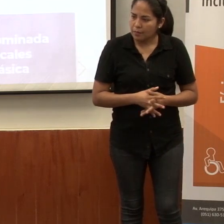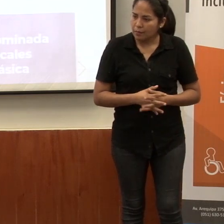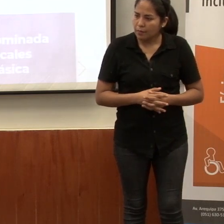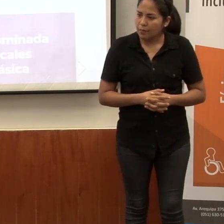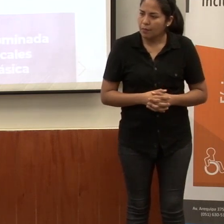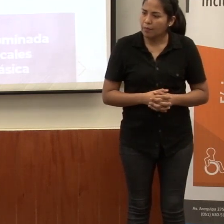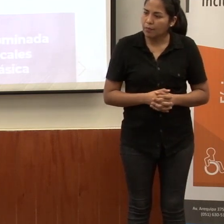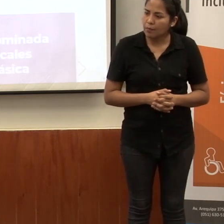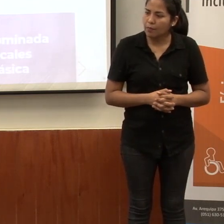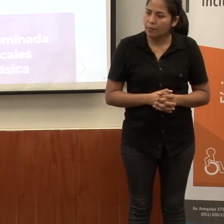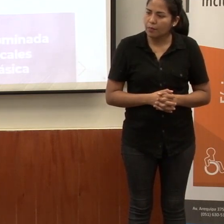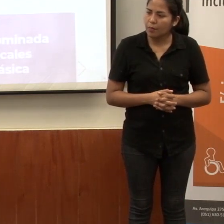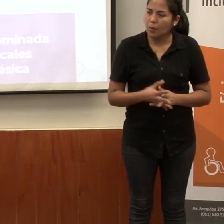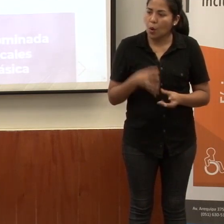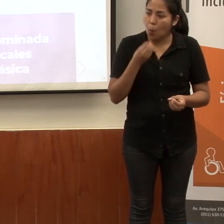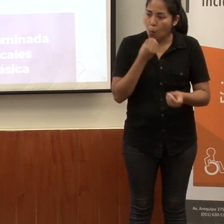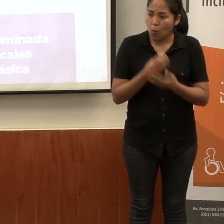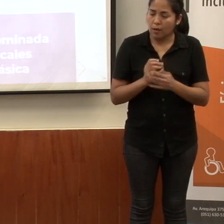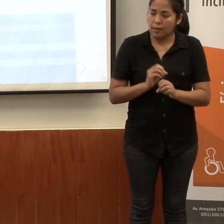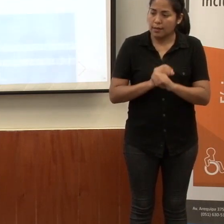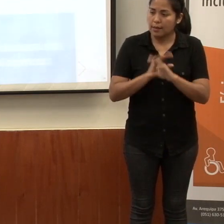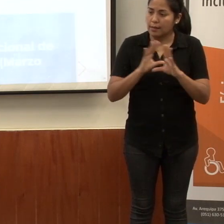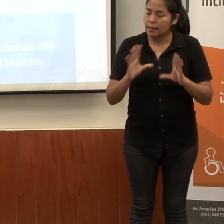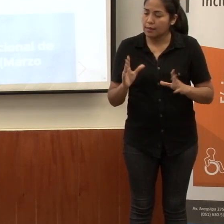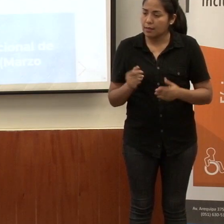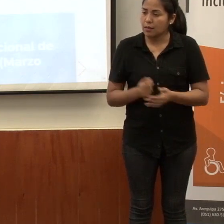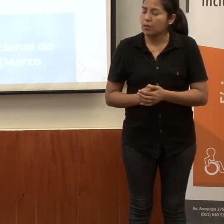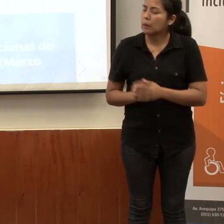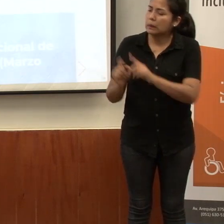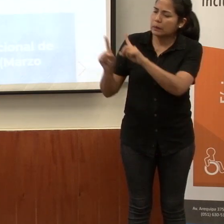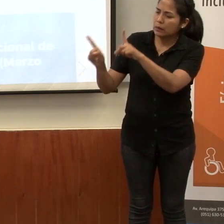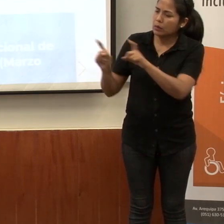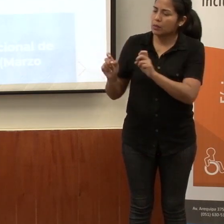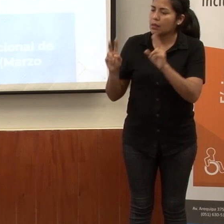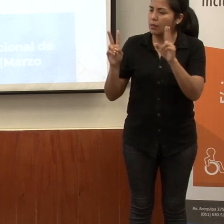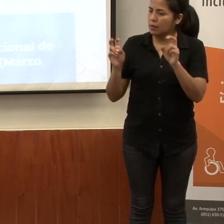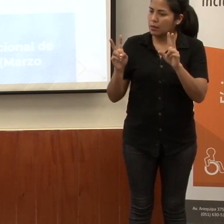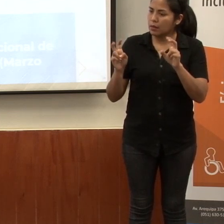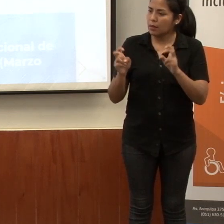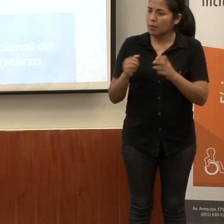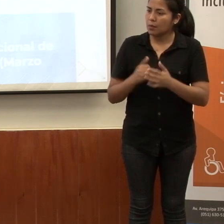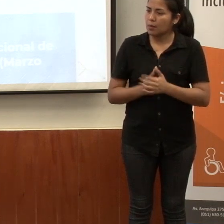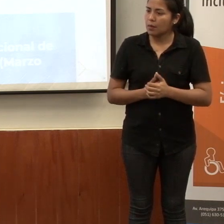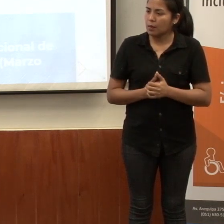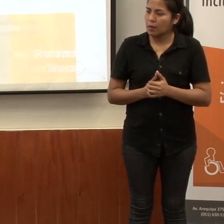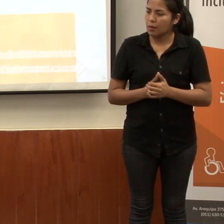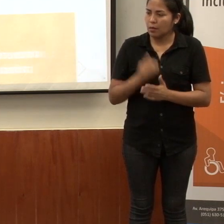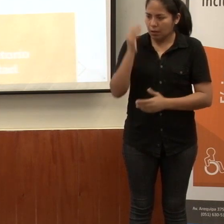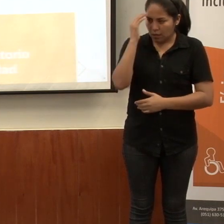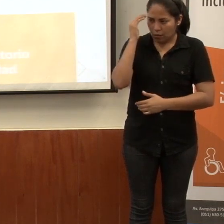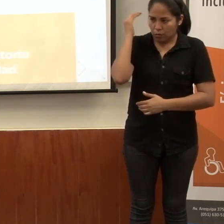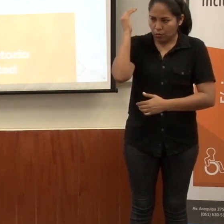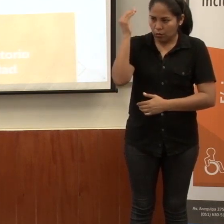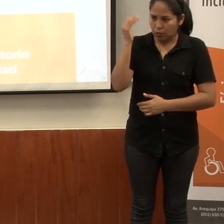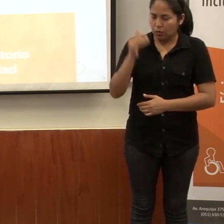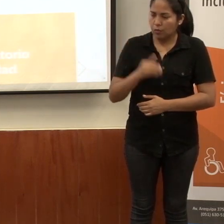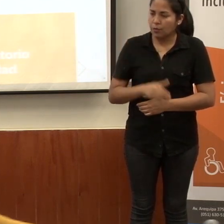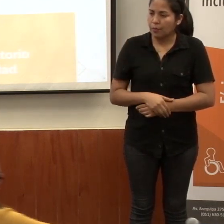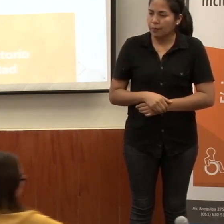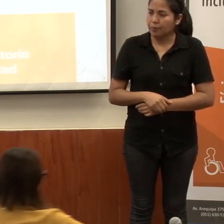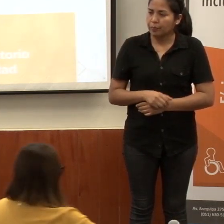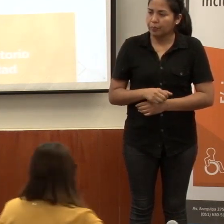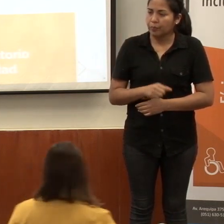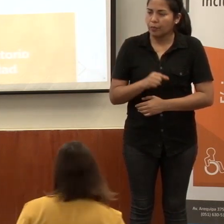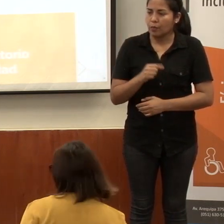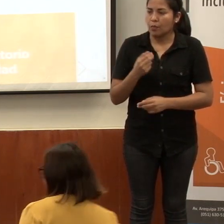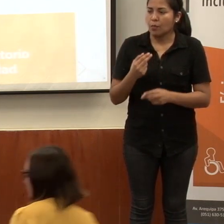Sí, buenos días. Una consulta con respecto al tema de adultos mayores.